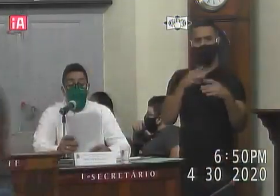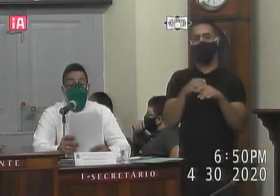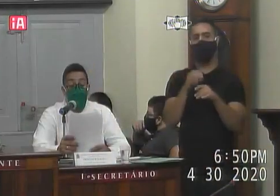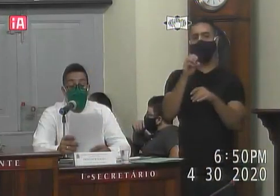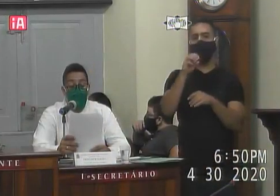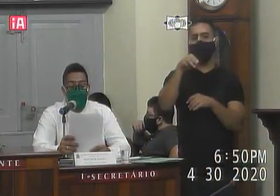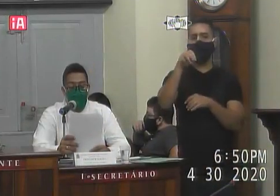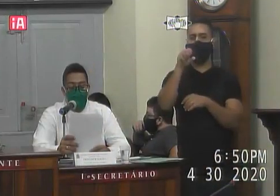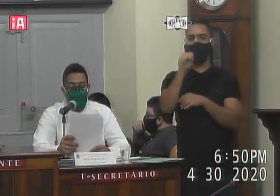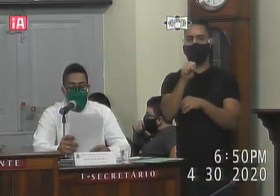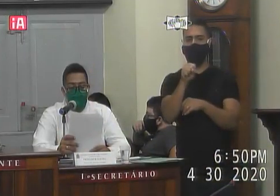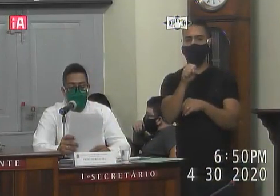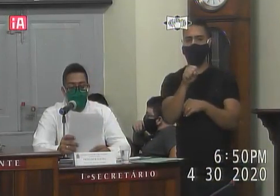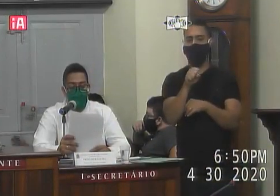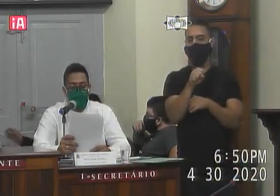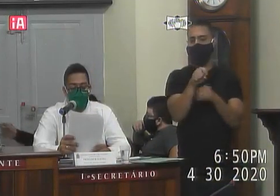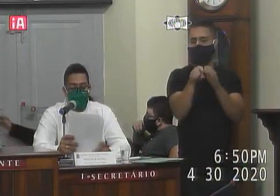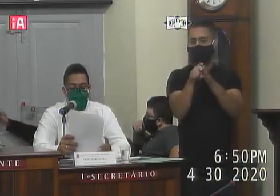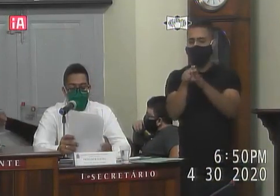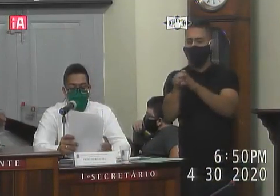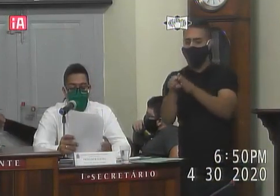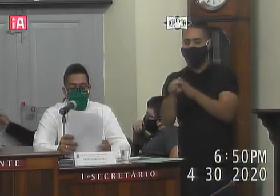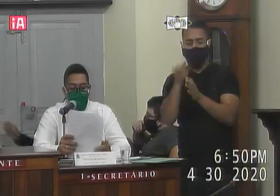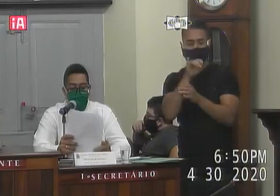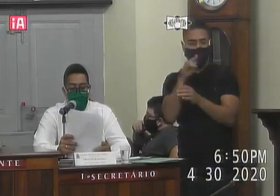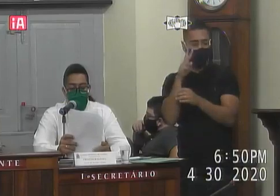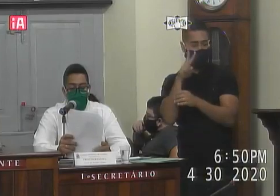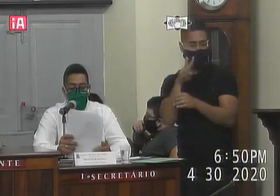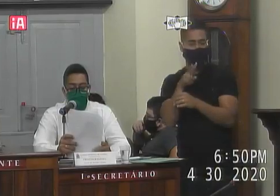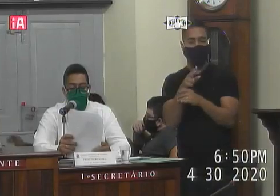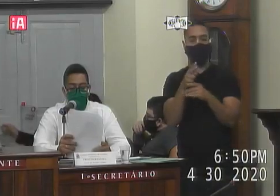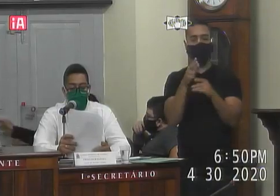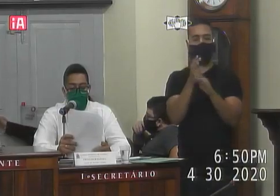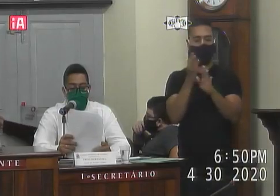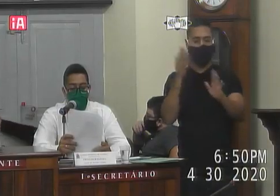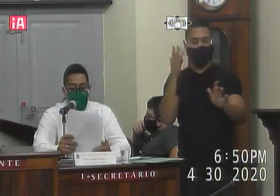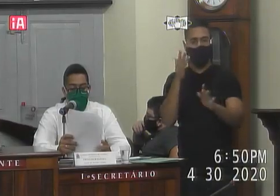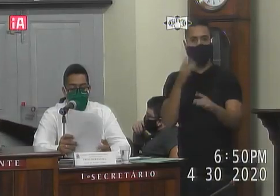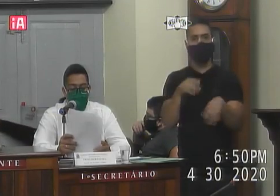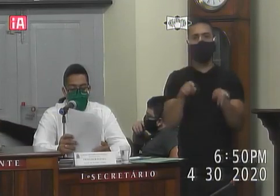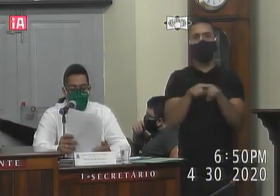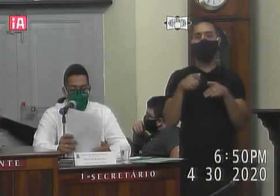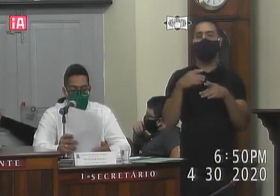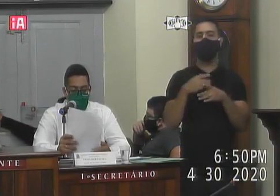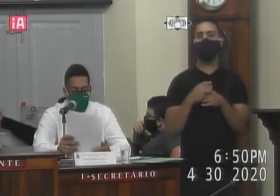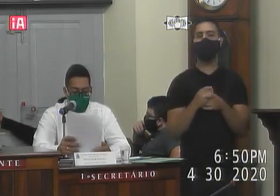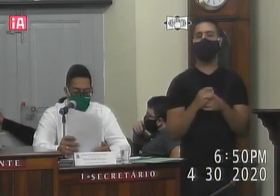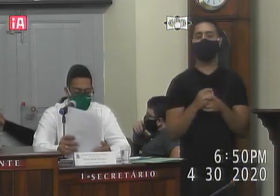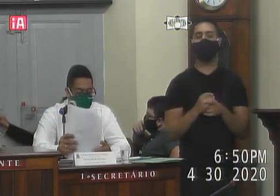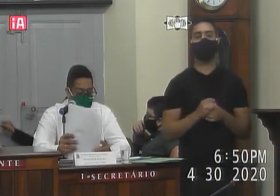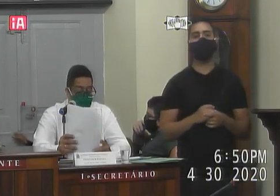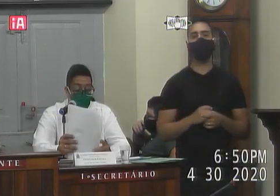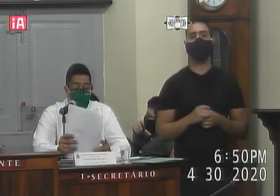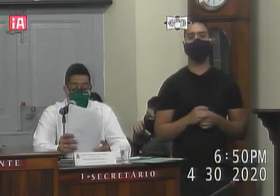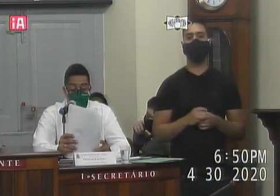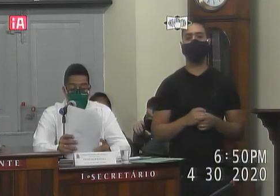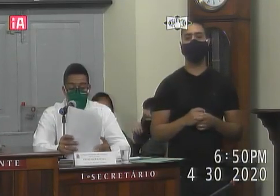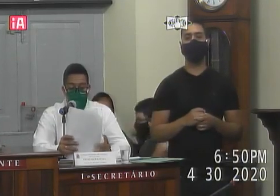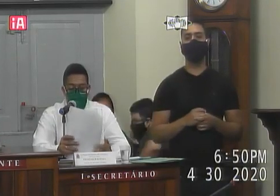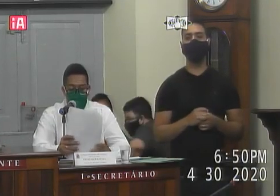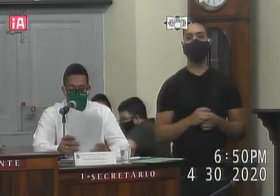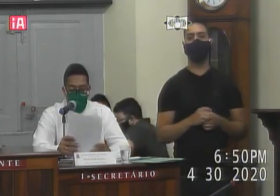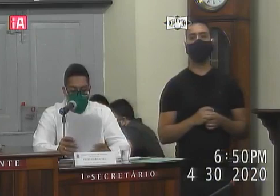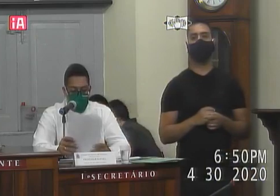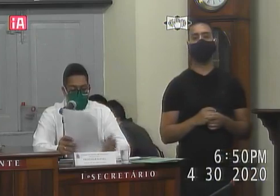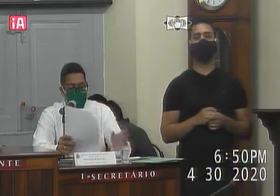OMS. Fiscalizar o distanciamento prudencial também os assentos de alvenaria e bancos para espera nos terminais. Portal